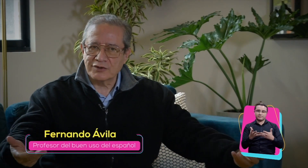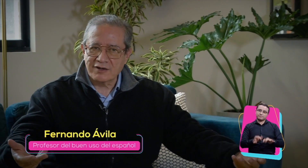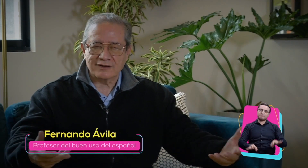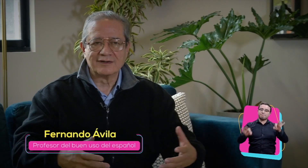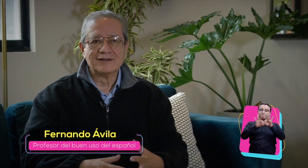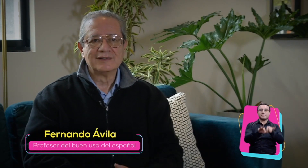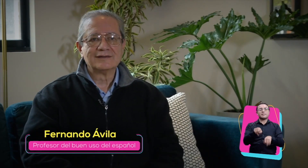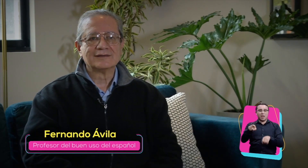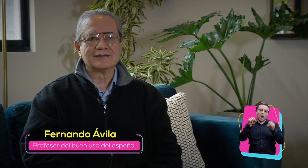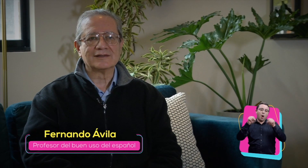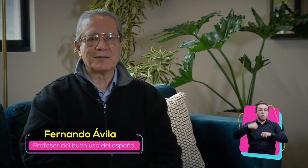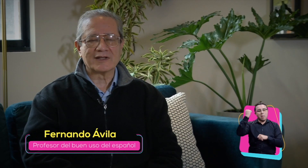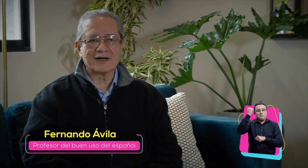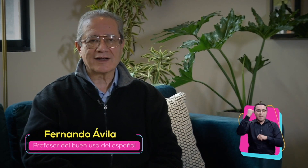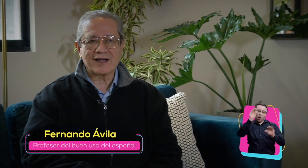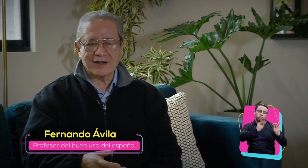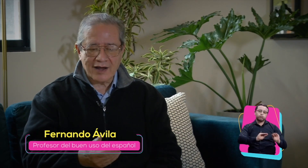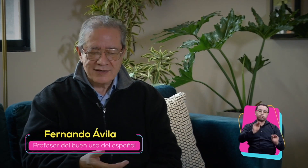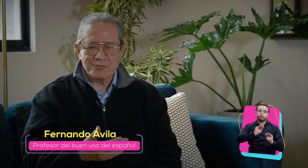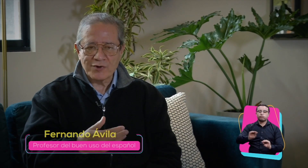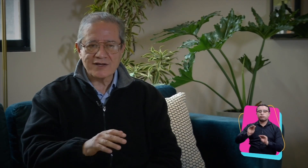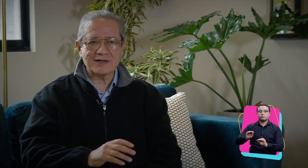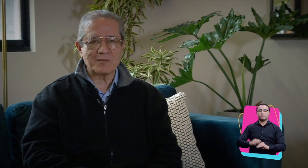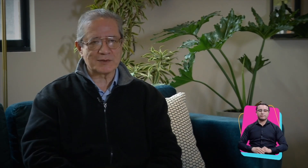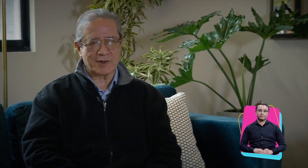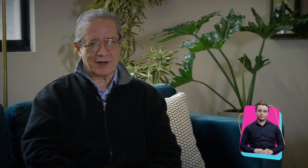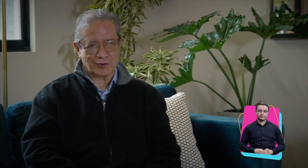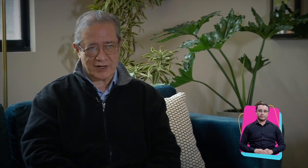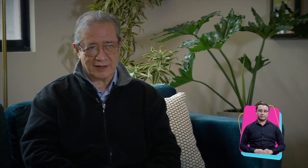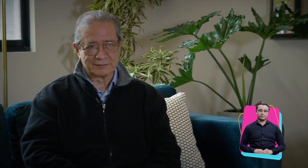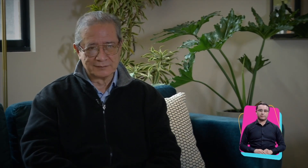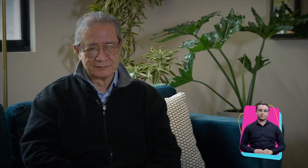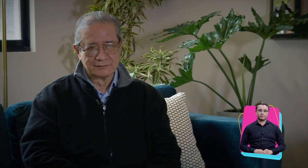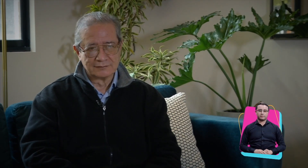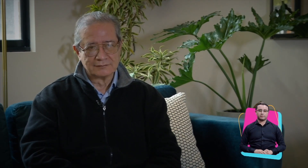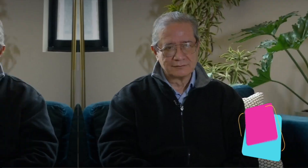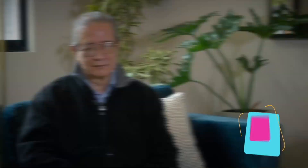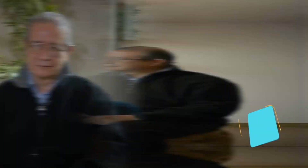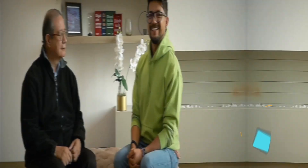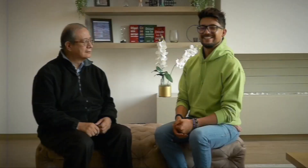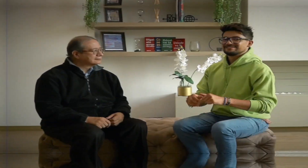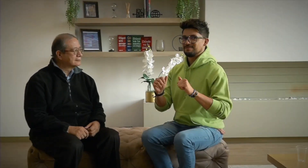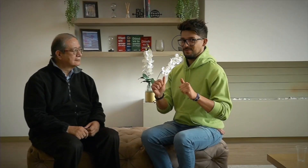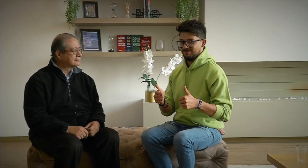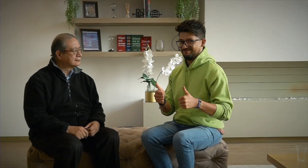y lo va a difundir. De manera que ahí se puede hacer más pedagogía.